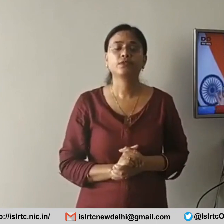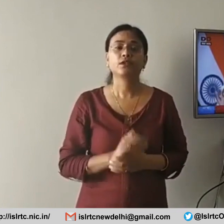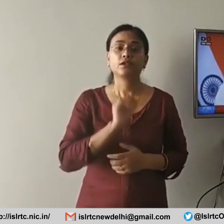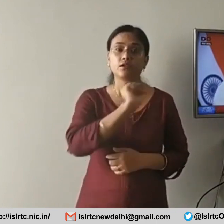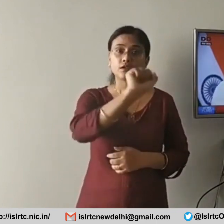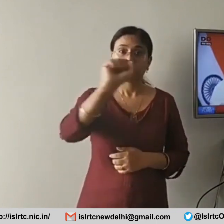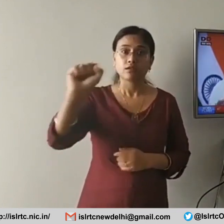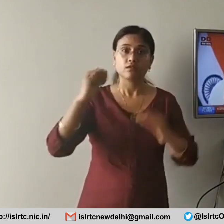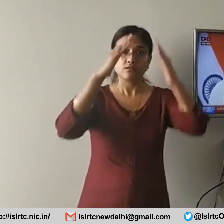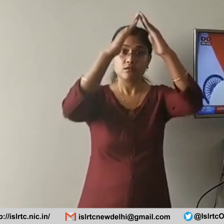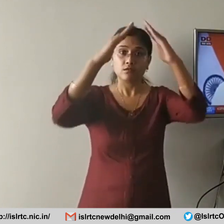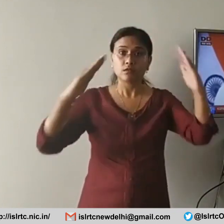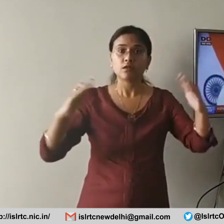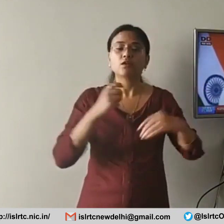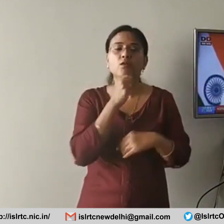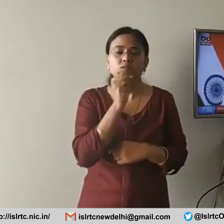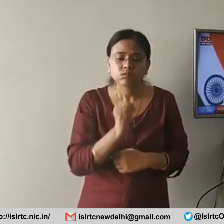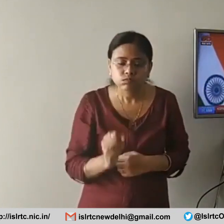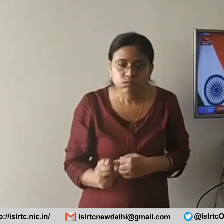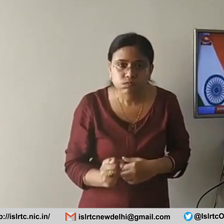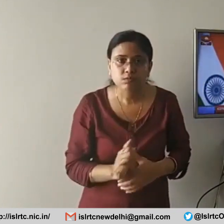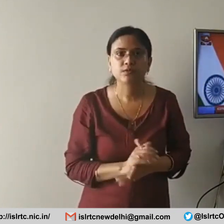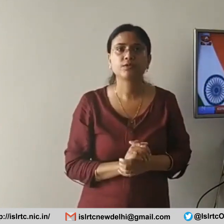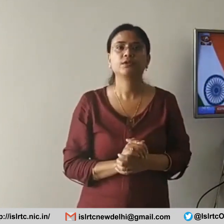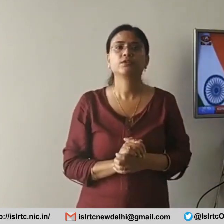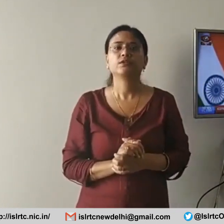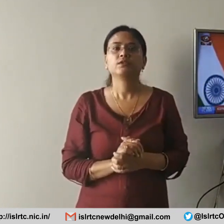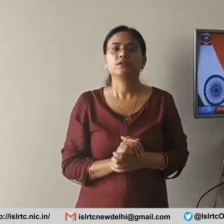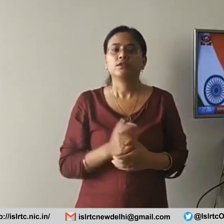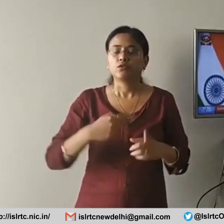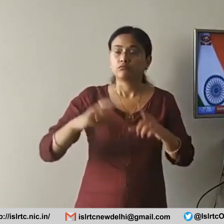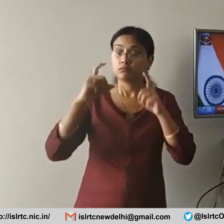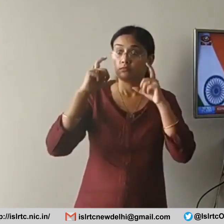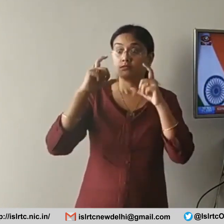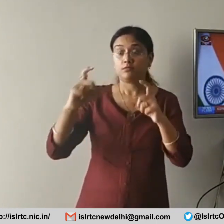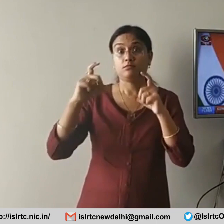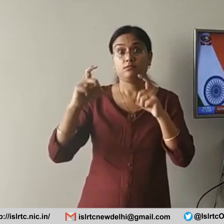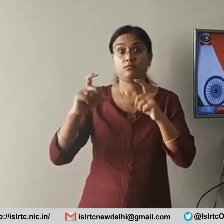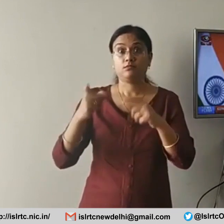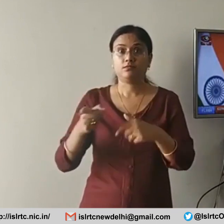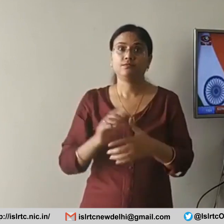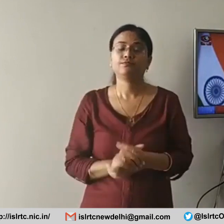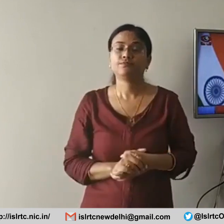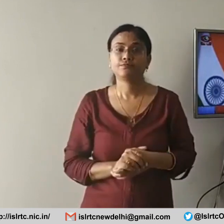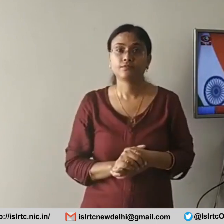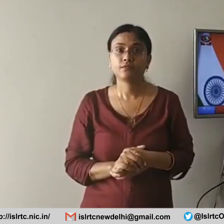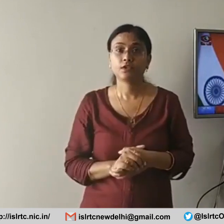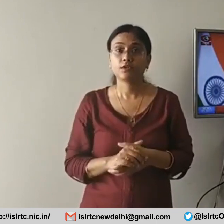अपने घर के बुजुर्गों का विशेष ध्यान रखें,